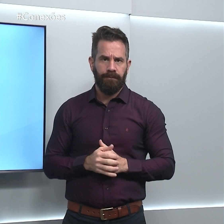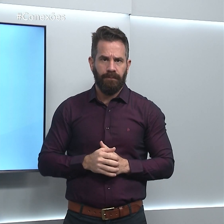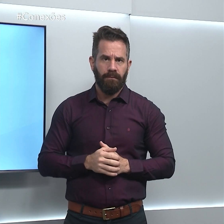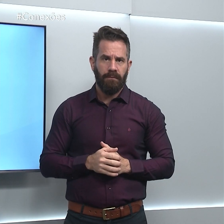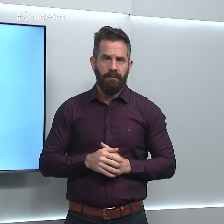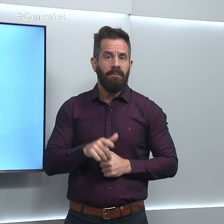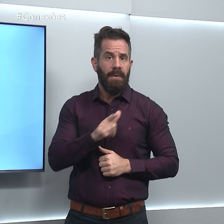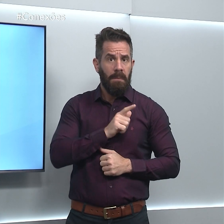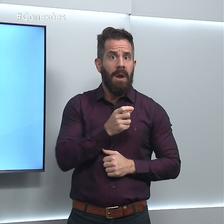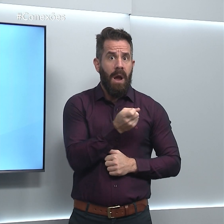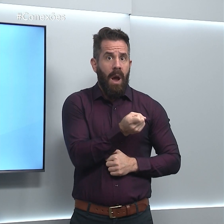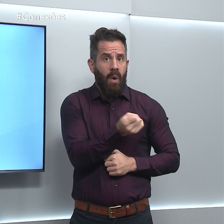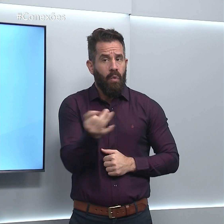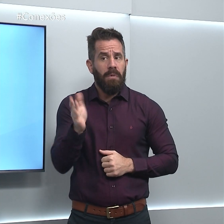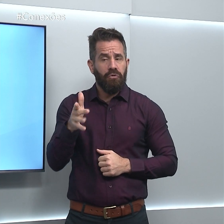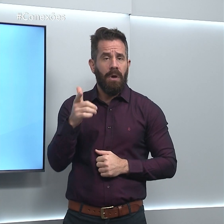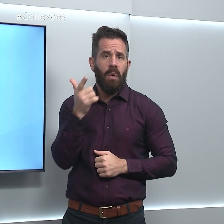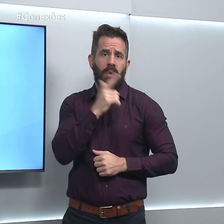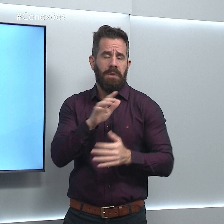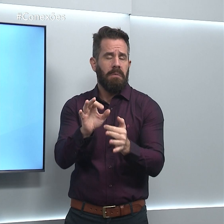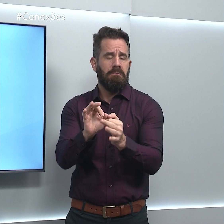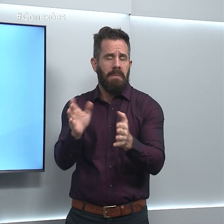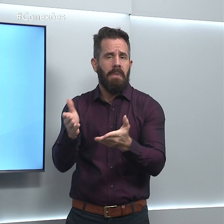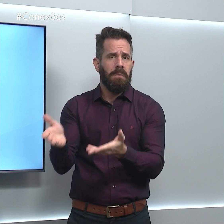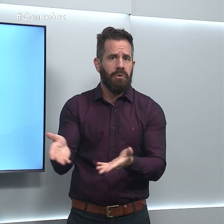foram absolvidas das acusações.